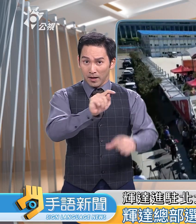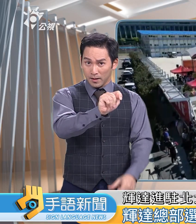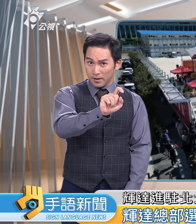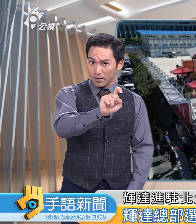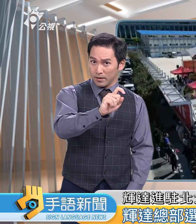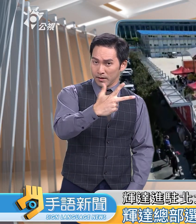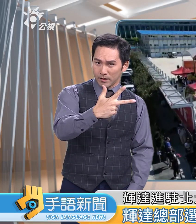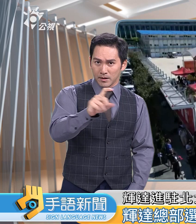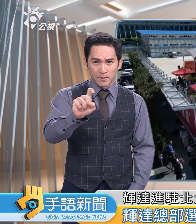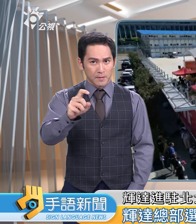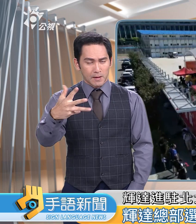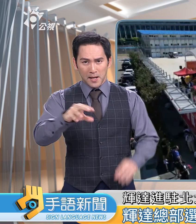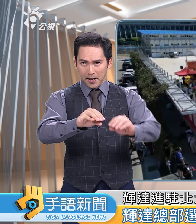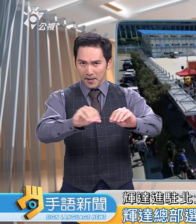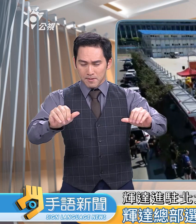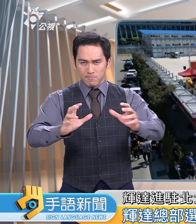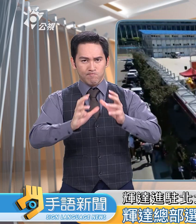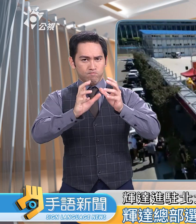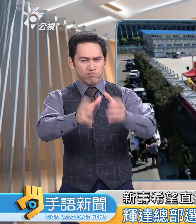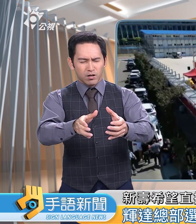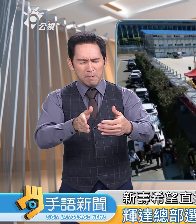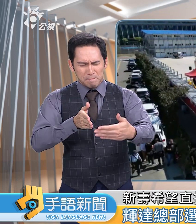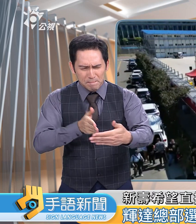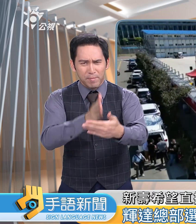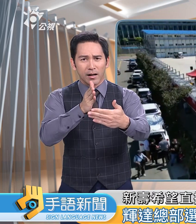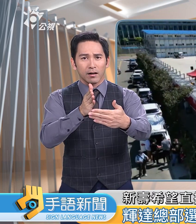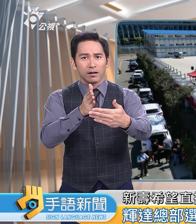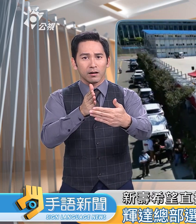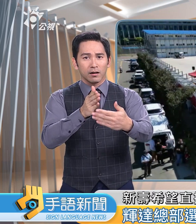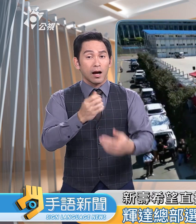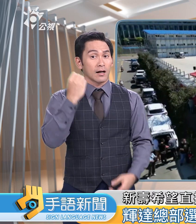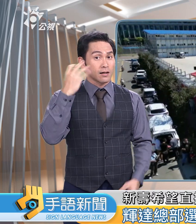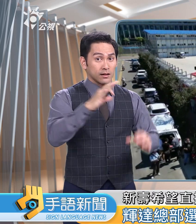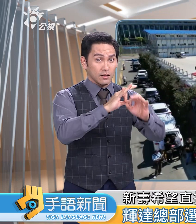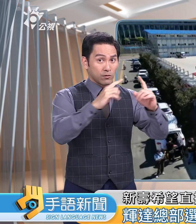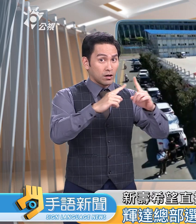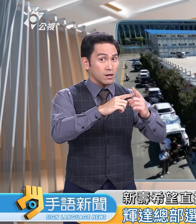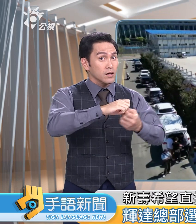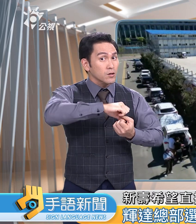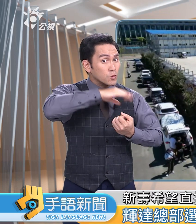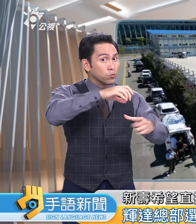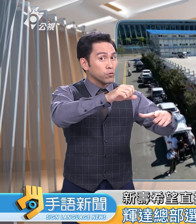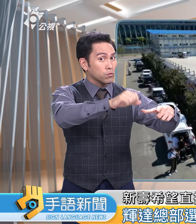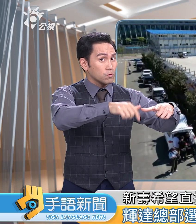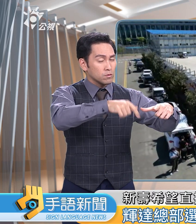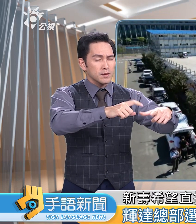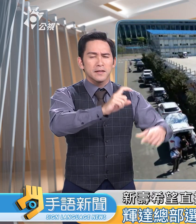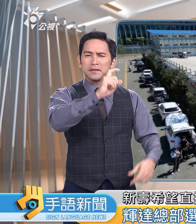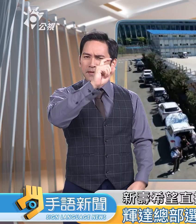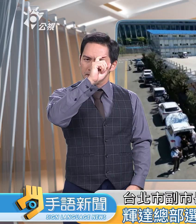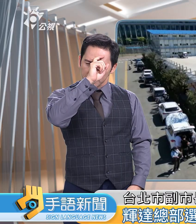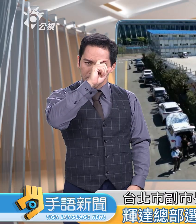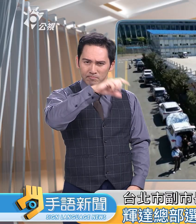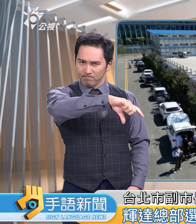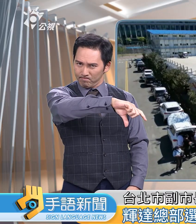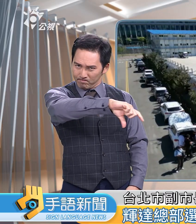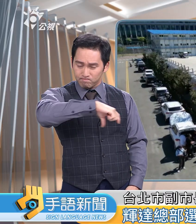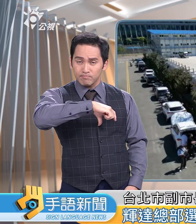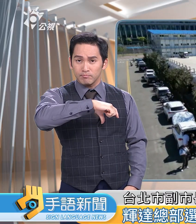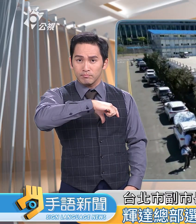T17、T18 基地卡关。新售希望直接和辉达洽谈。台北市副市长